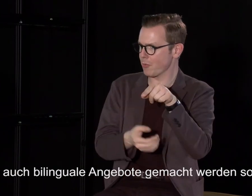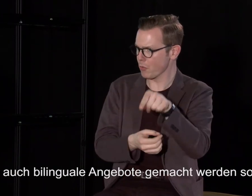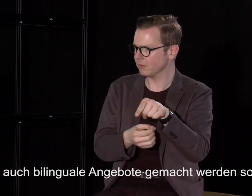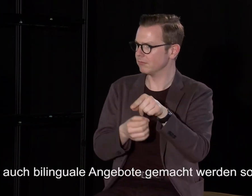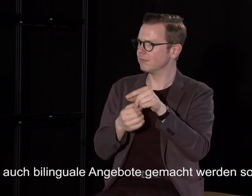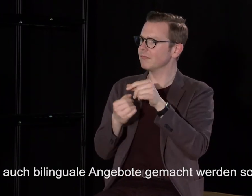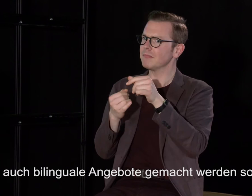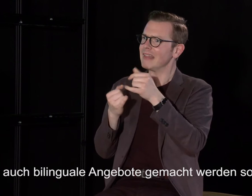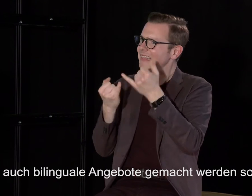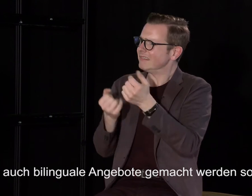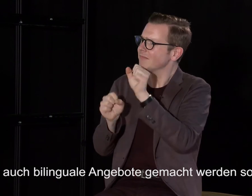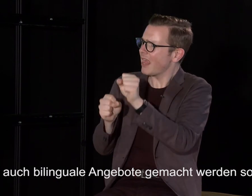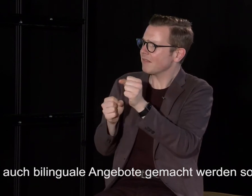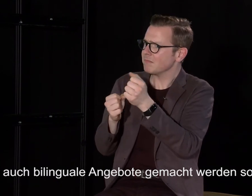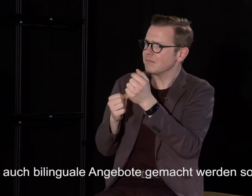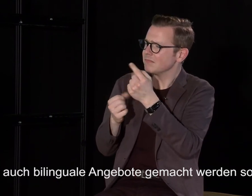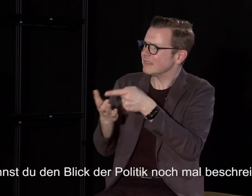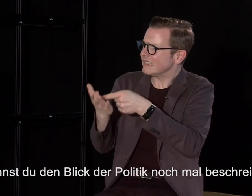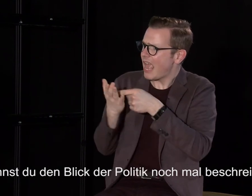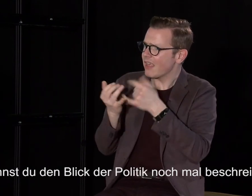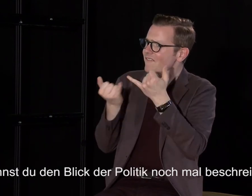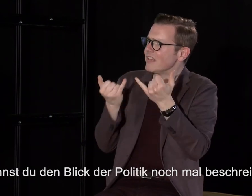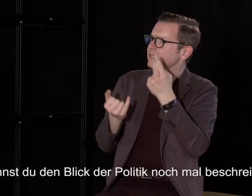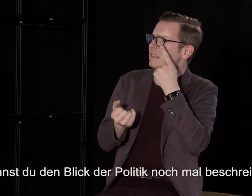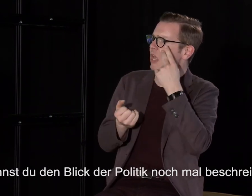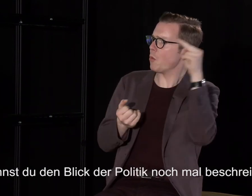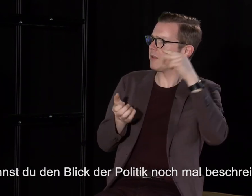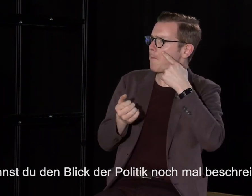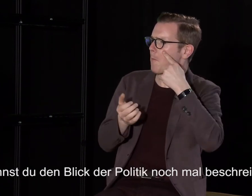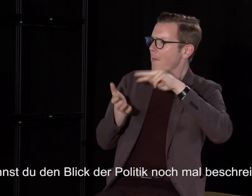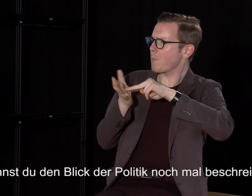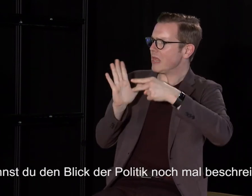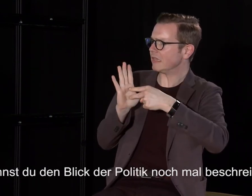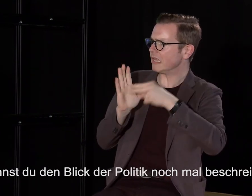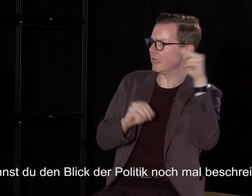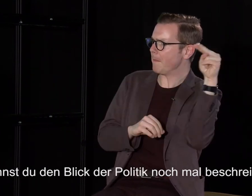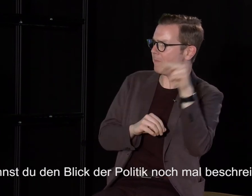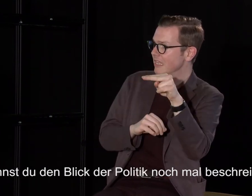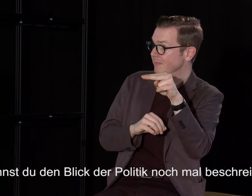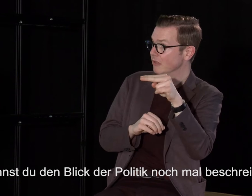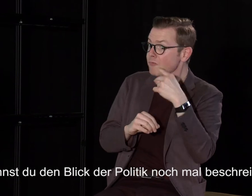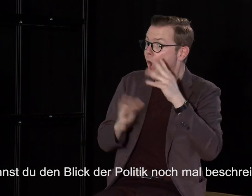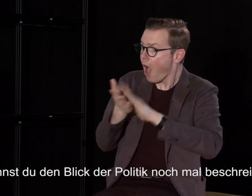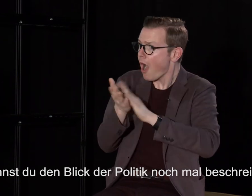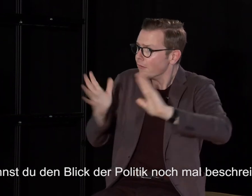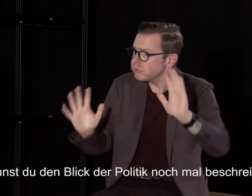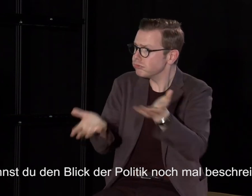Angebote gemacht werden sollen. Kannst du den Blick der Politik nochmal